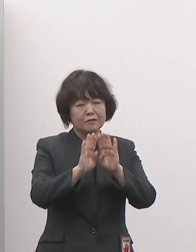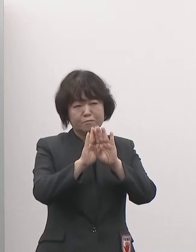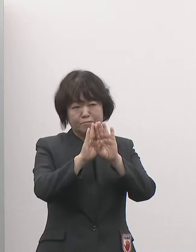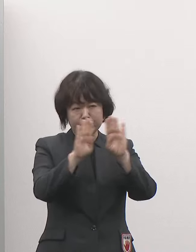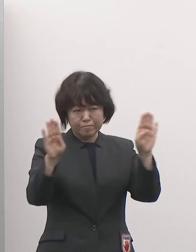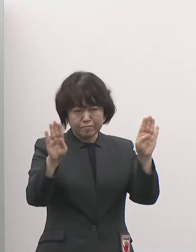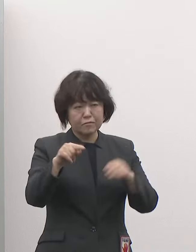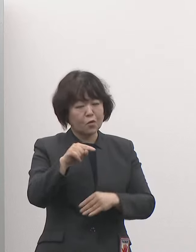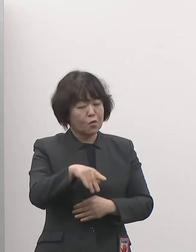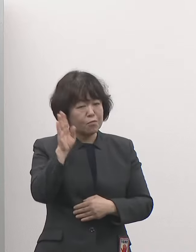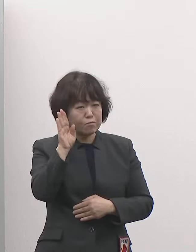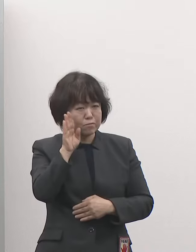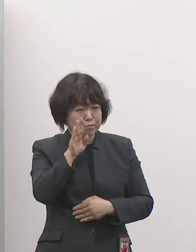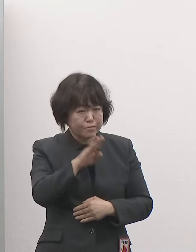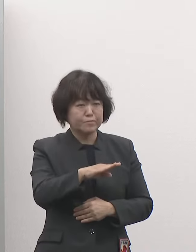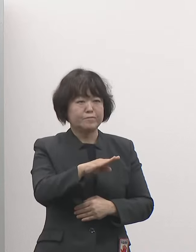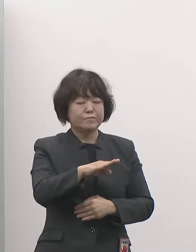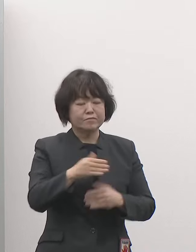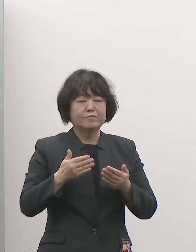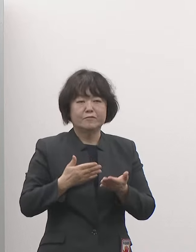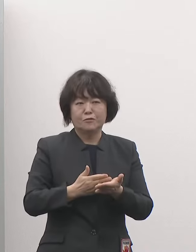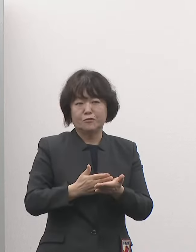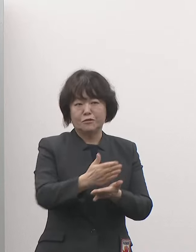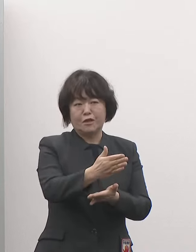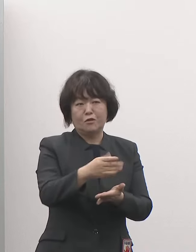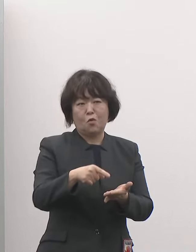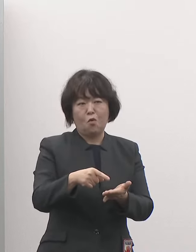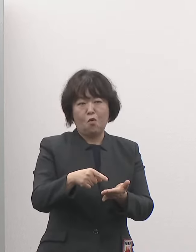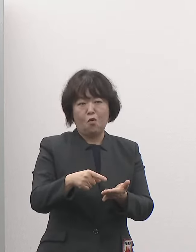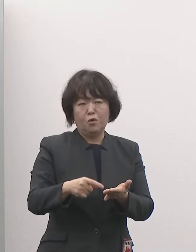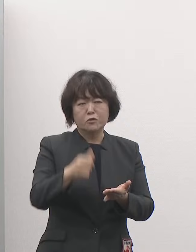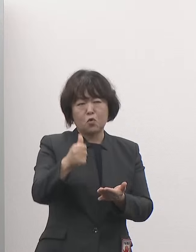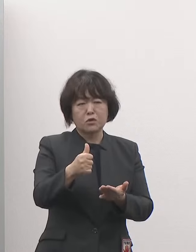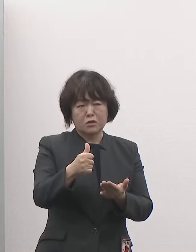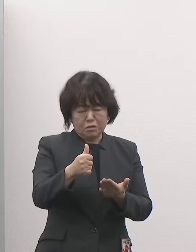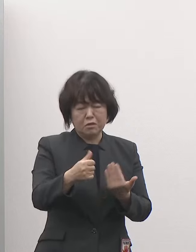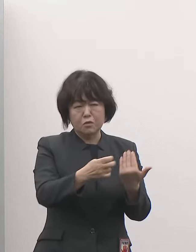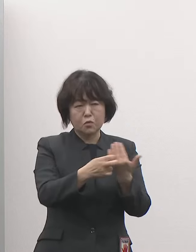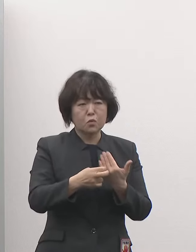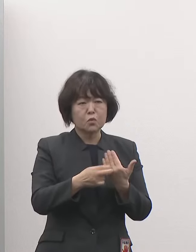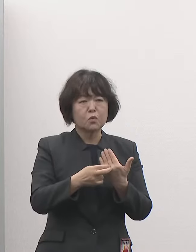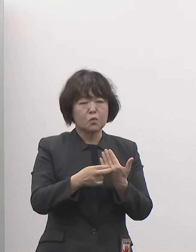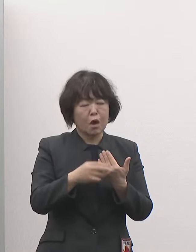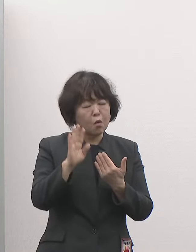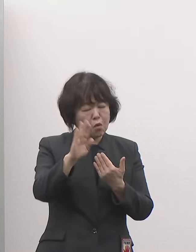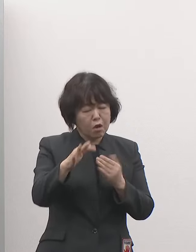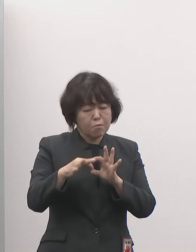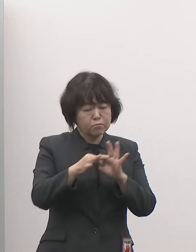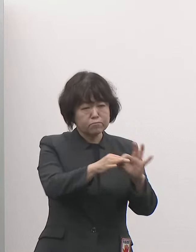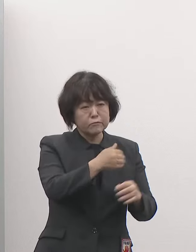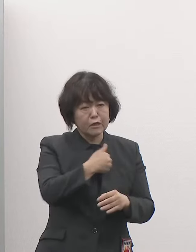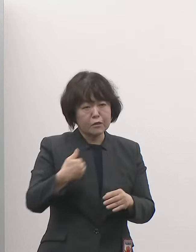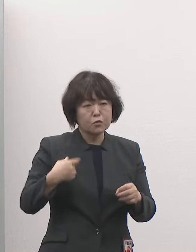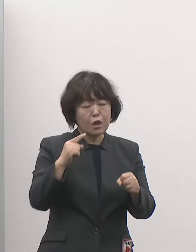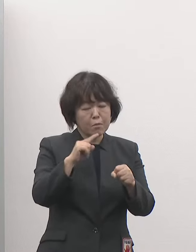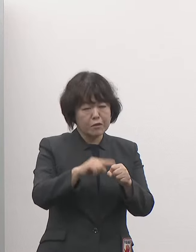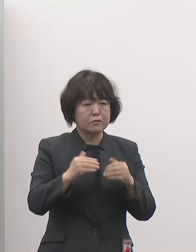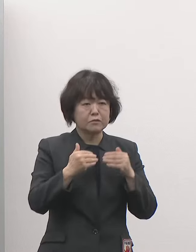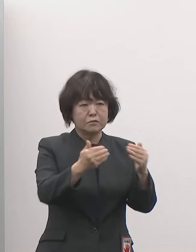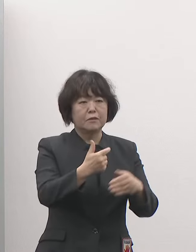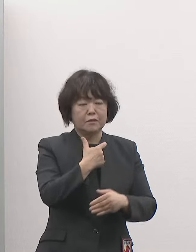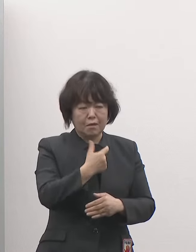これは円滑にスタートして、初期救急がですね、持続可能なものになるように取り組みを進めていきたいと思